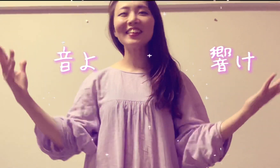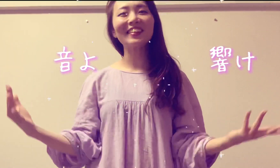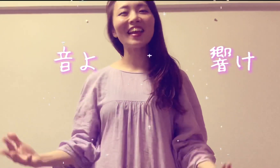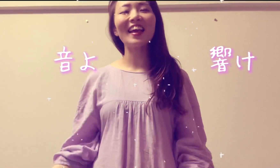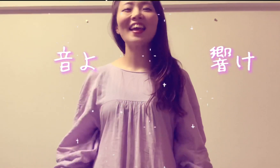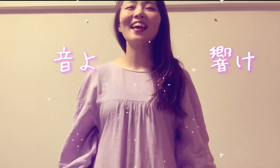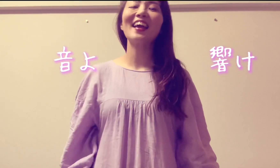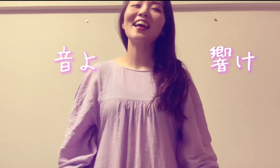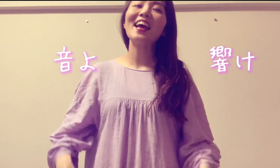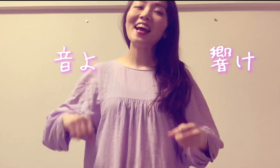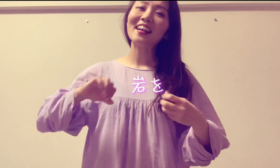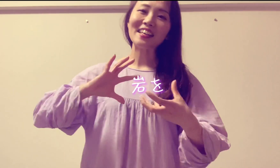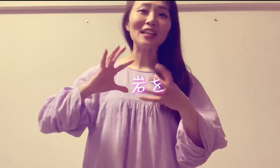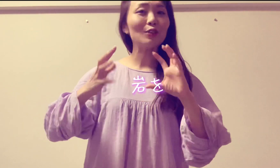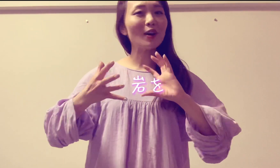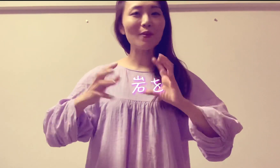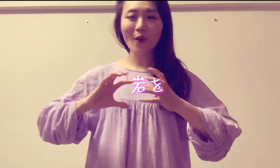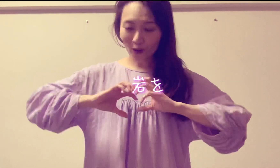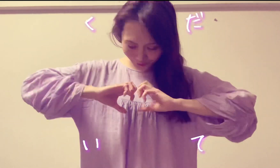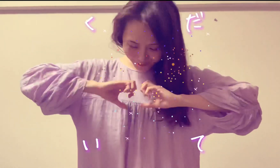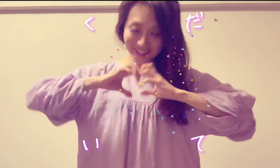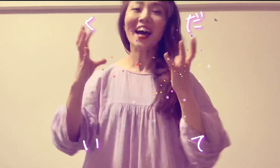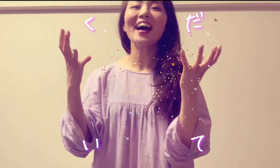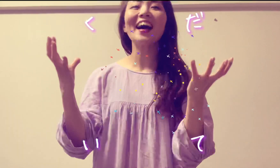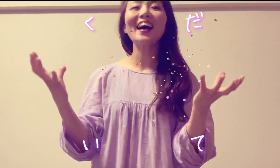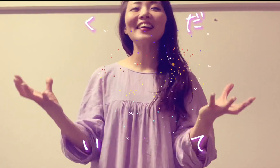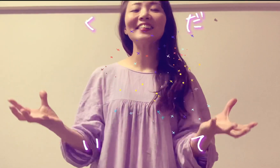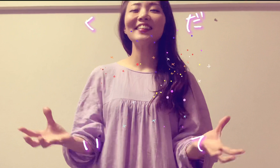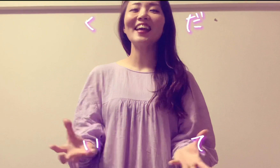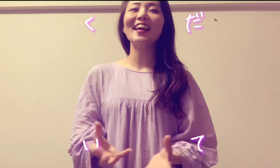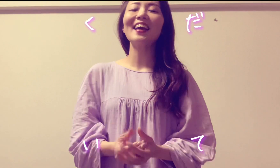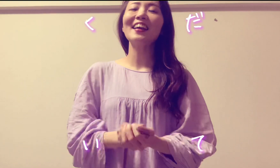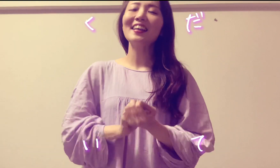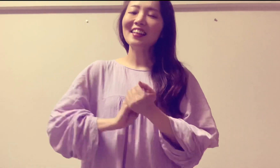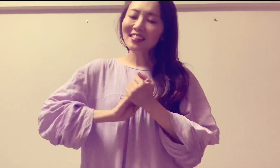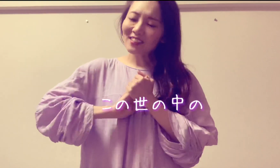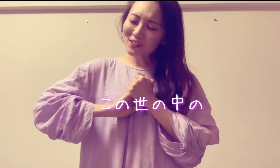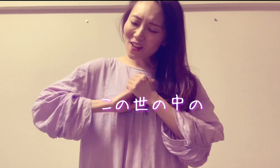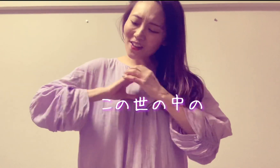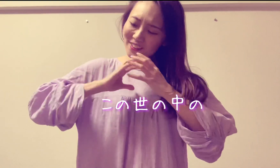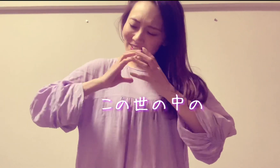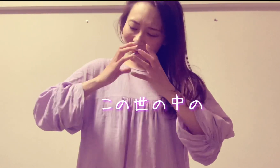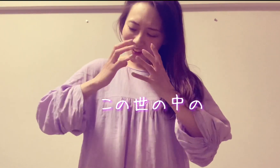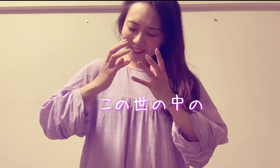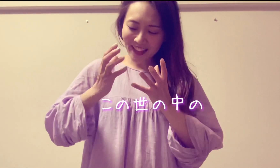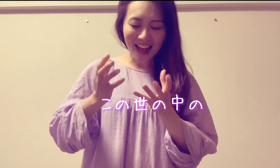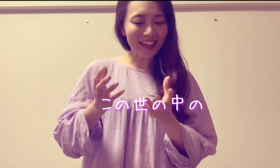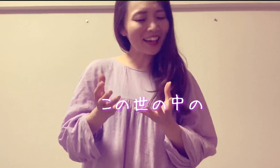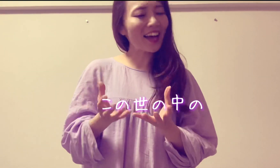け岩を砕いてこの世の中